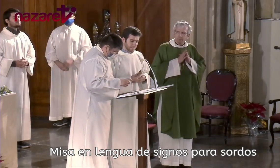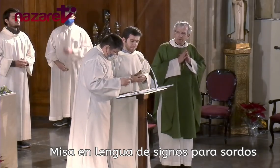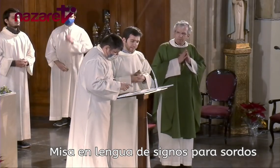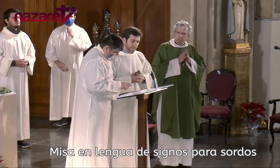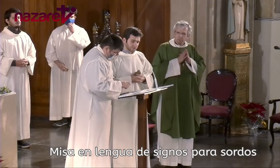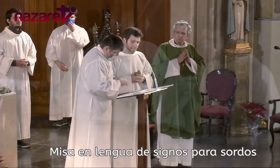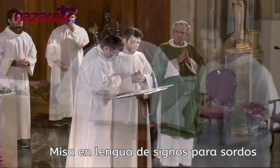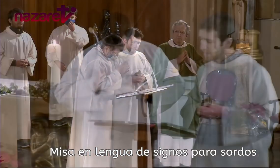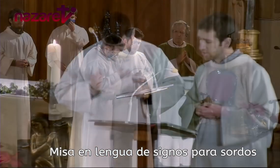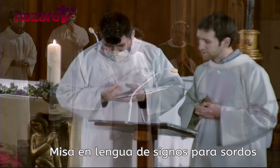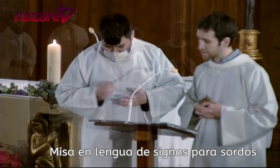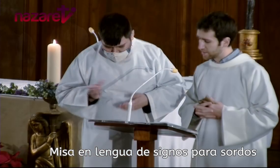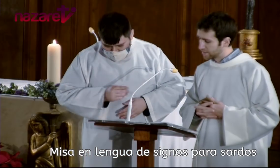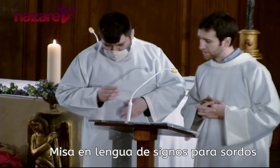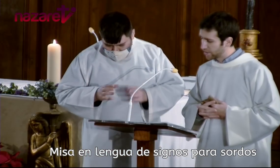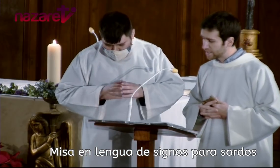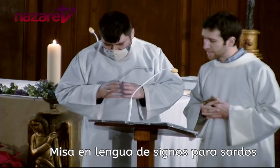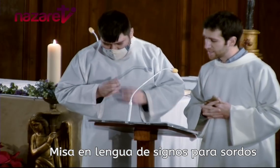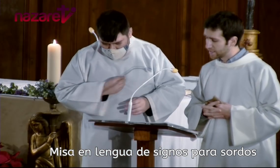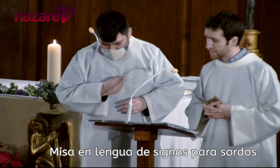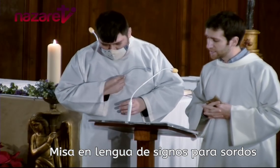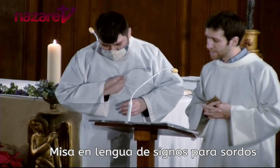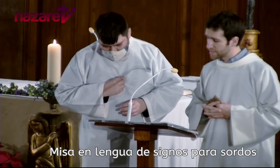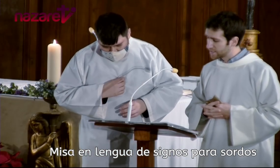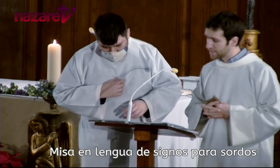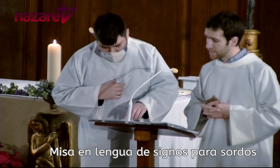Para que los cristianos de todas las iglesias